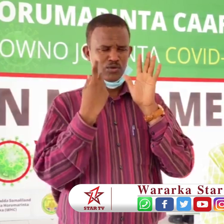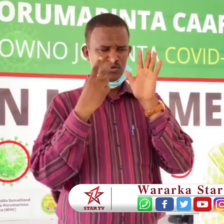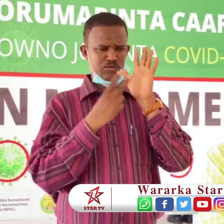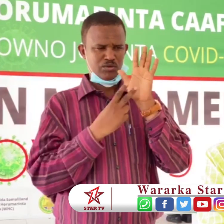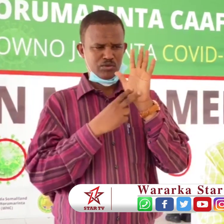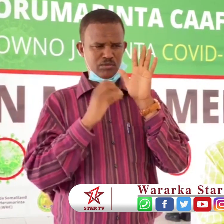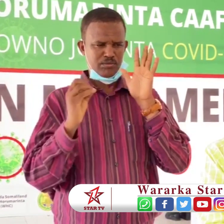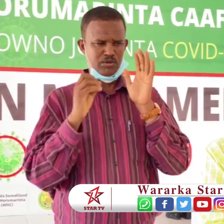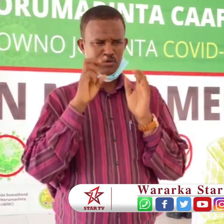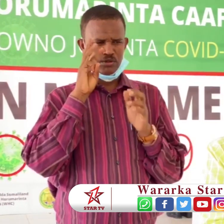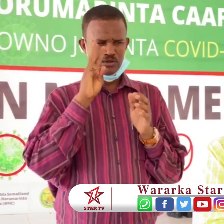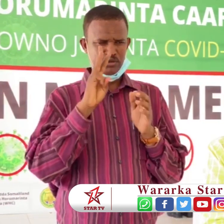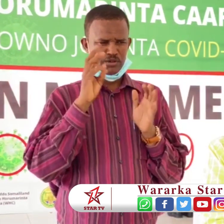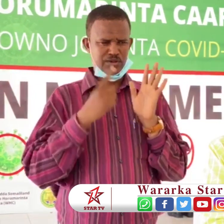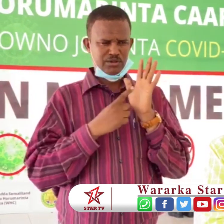1706 qof